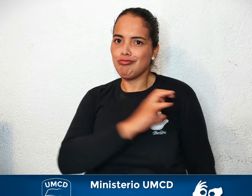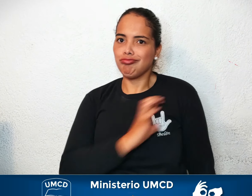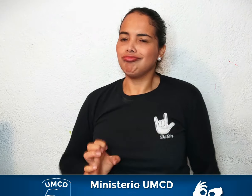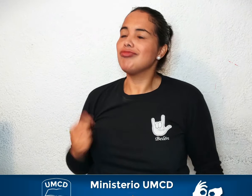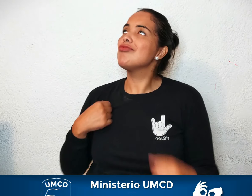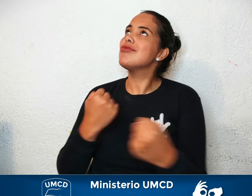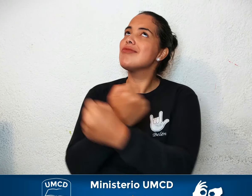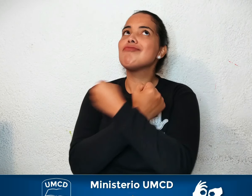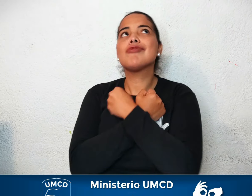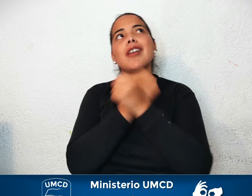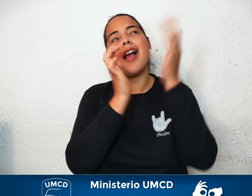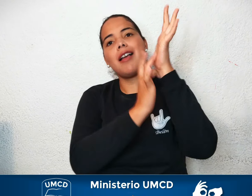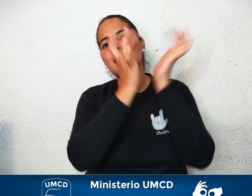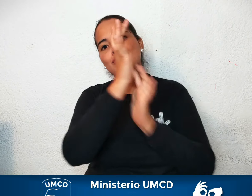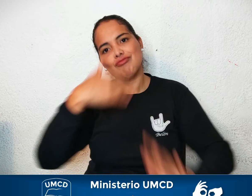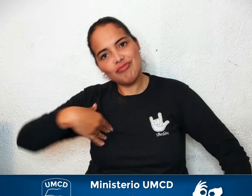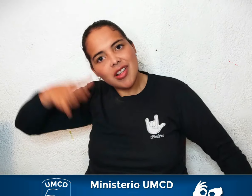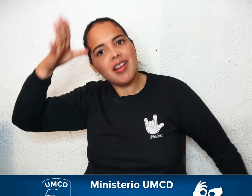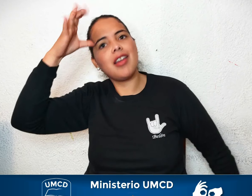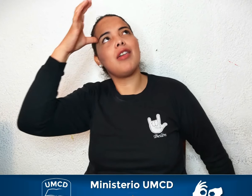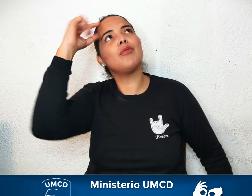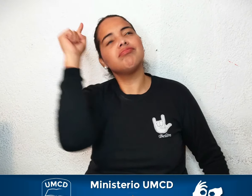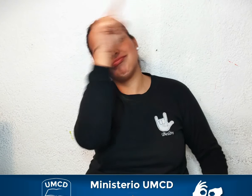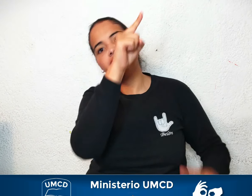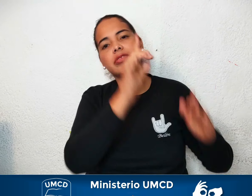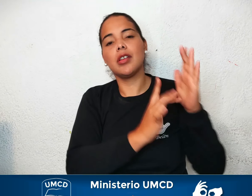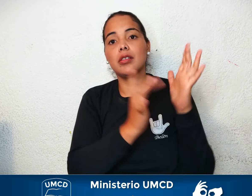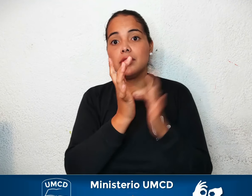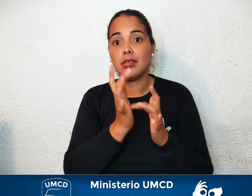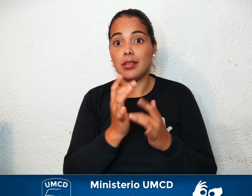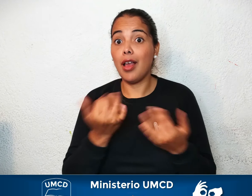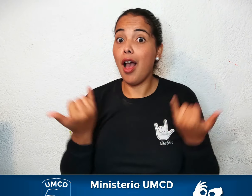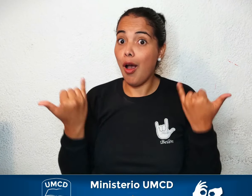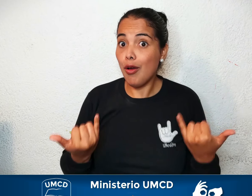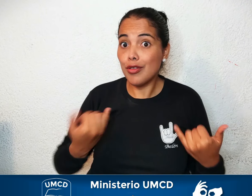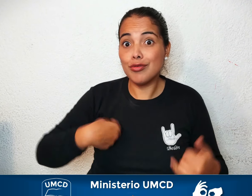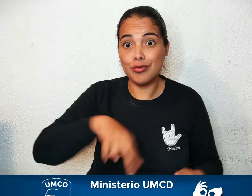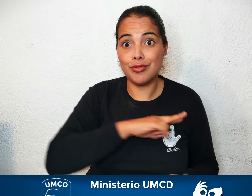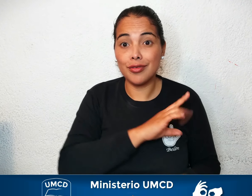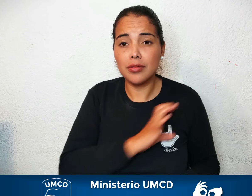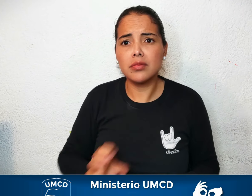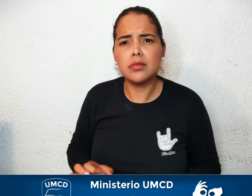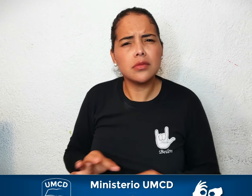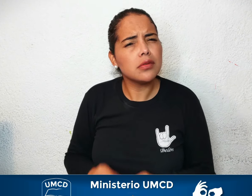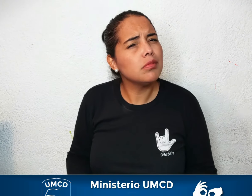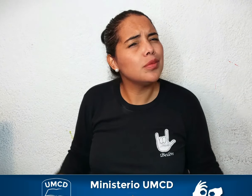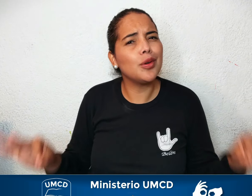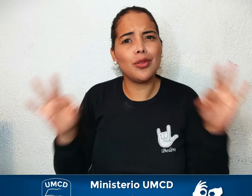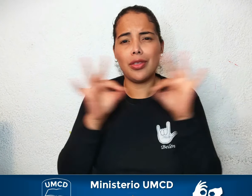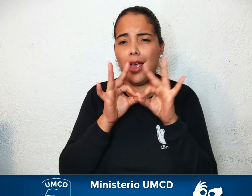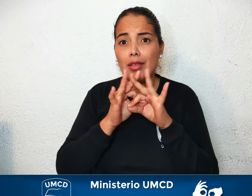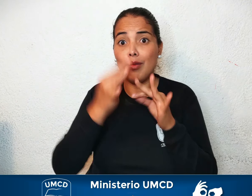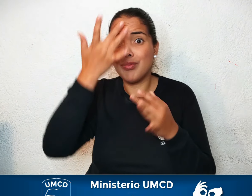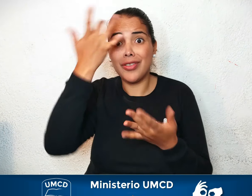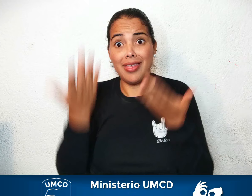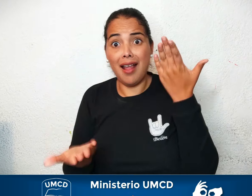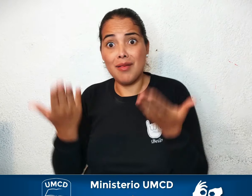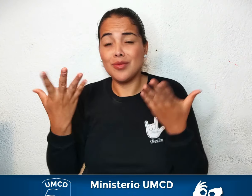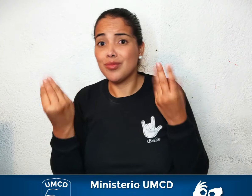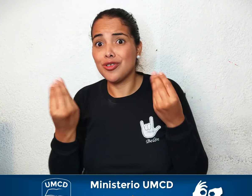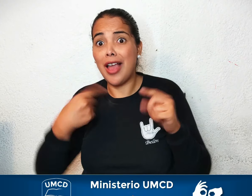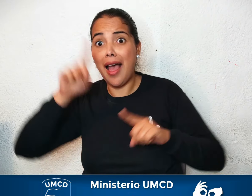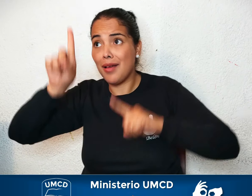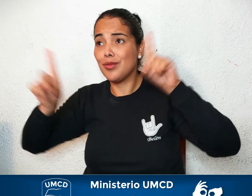osadamente: yo creo en Cristo. Para nosotros los creyentes esto es vital, porque para muchos